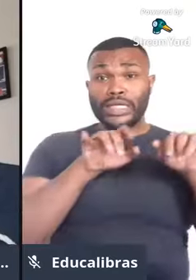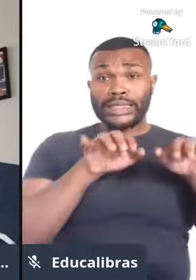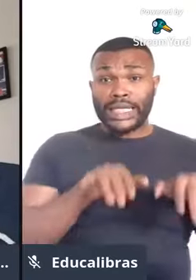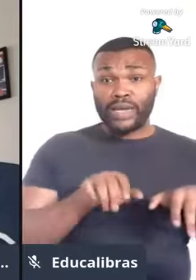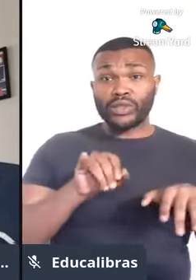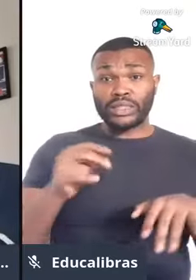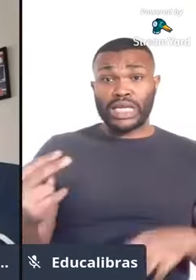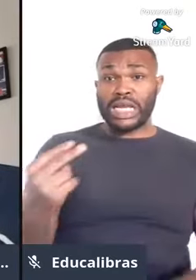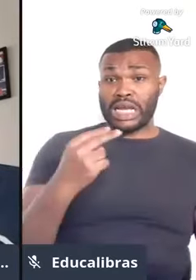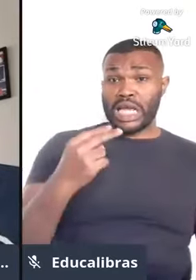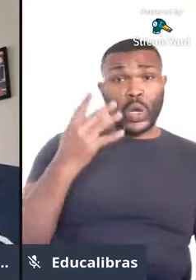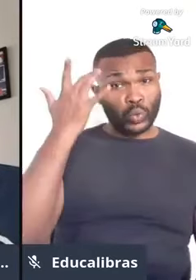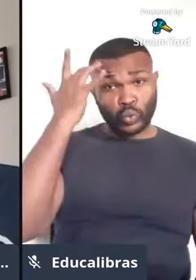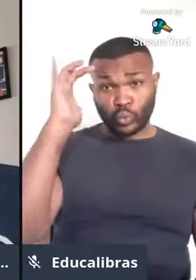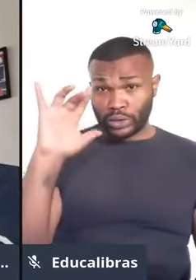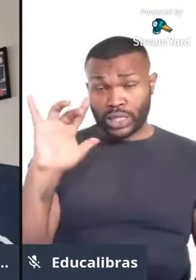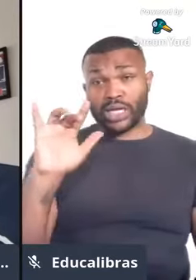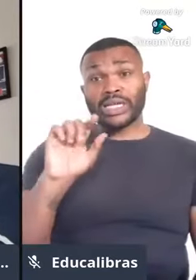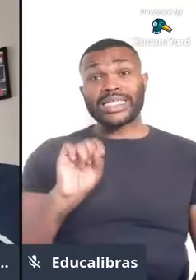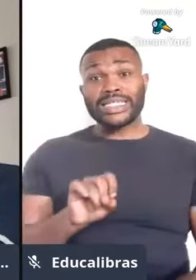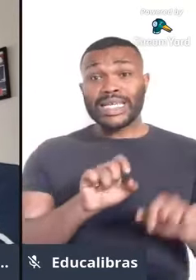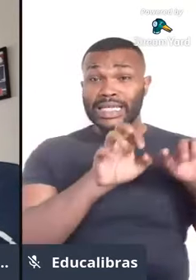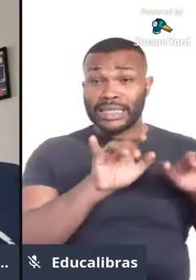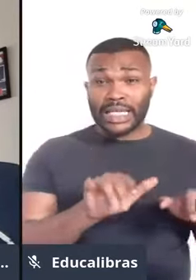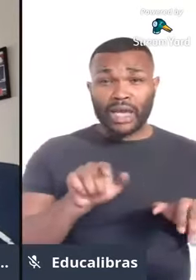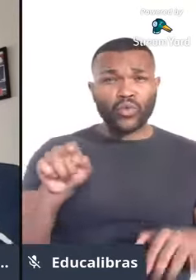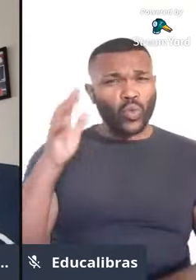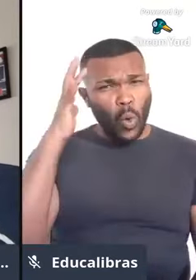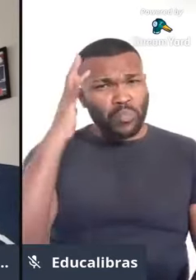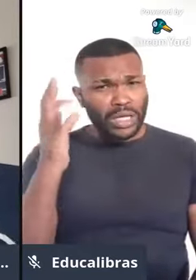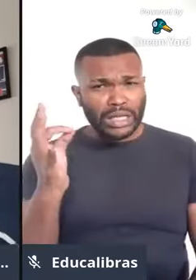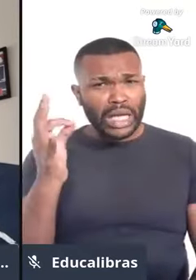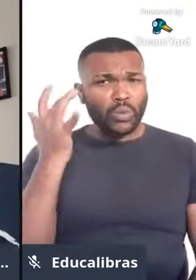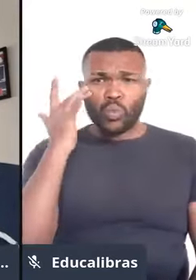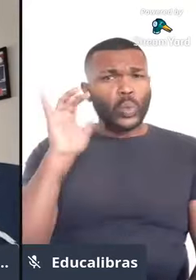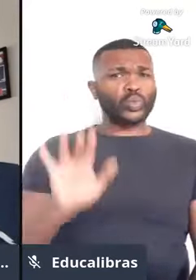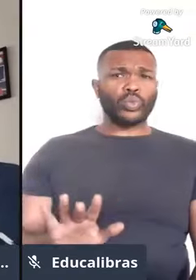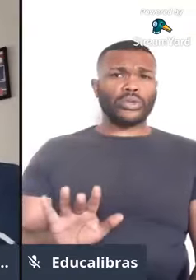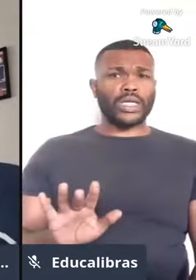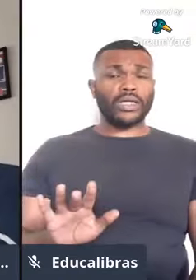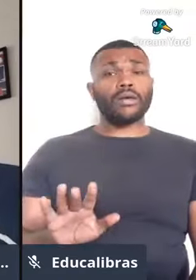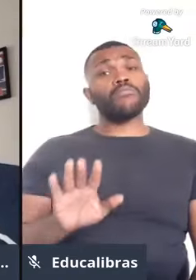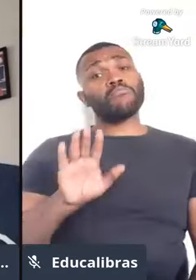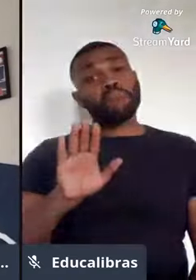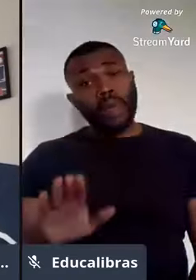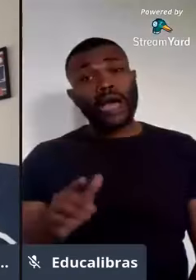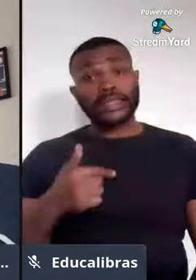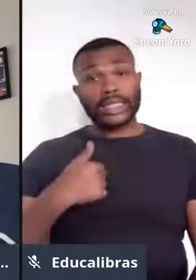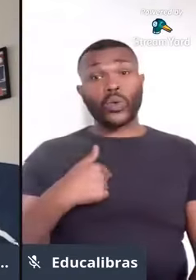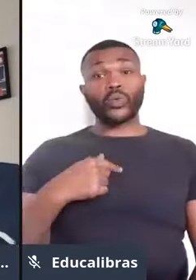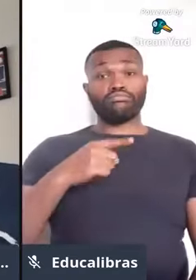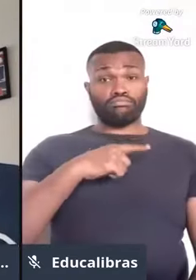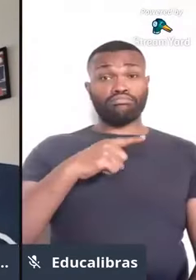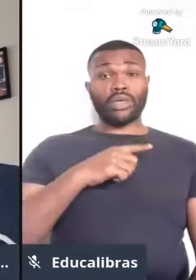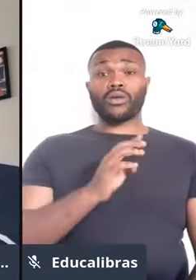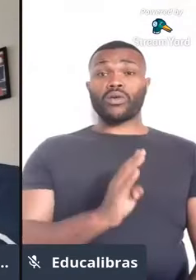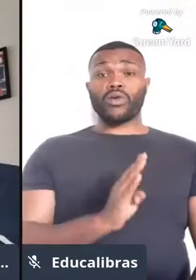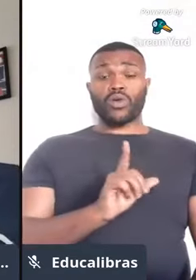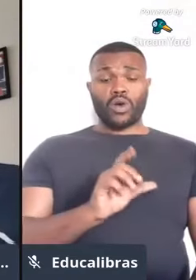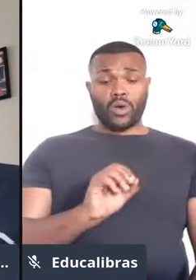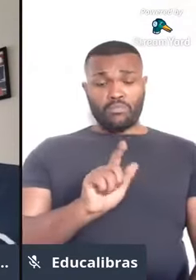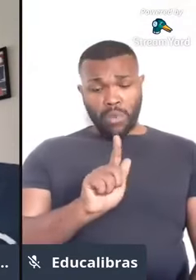conseguem compreender o que eu escrevo, mas ainda assim, mesmo com o meu blog lá, volta e meia eu